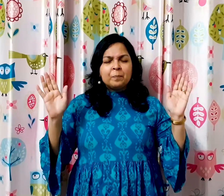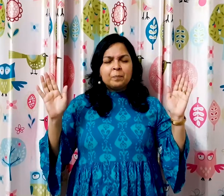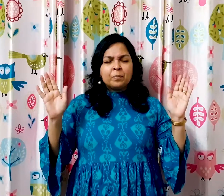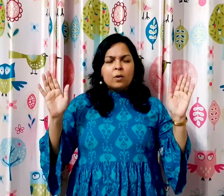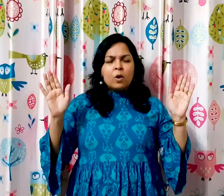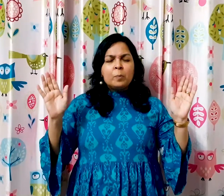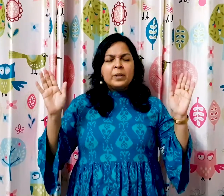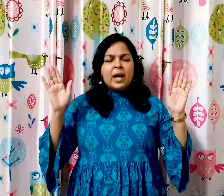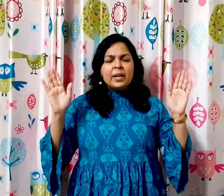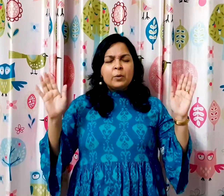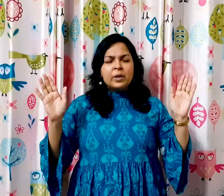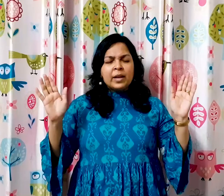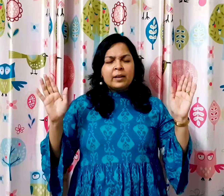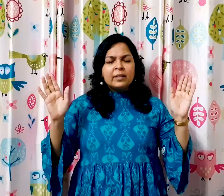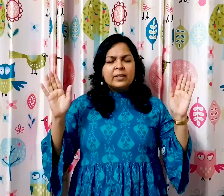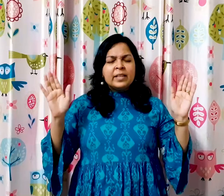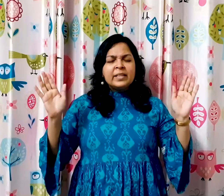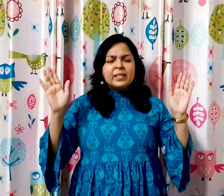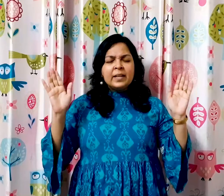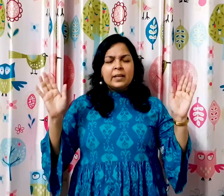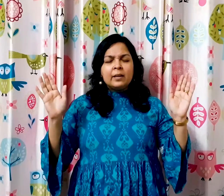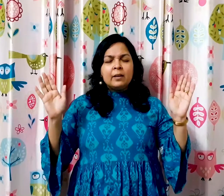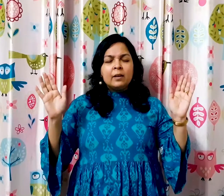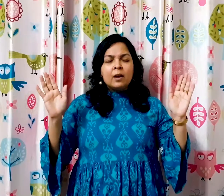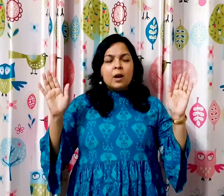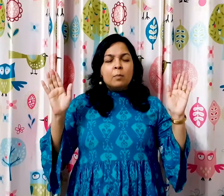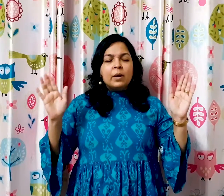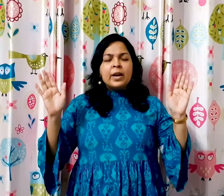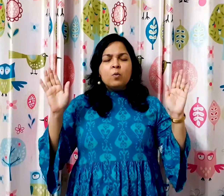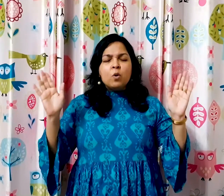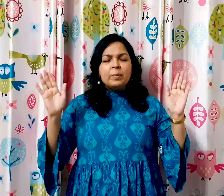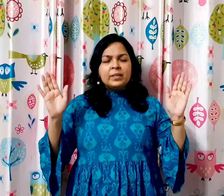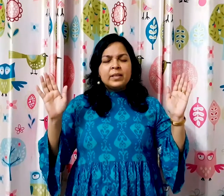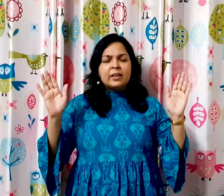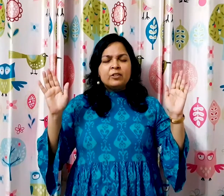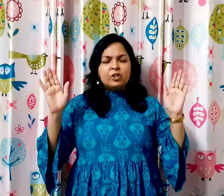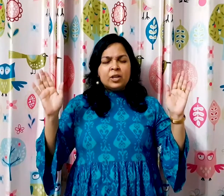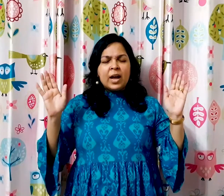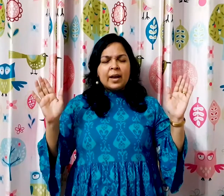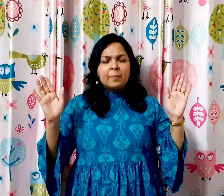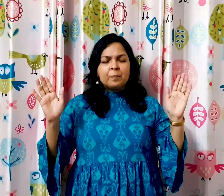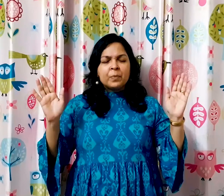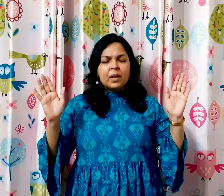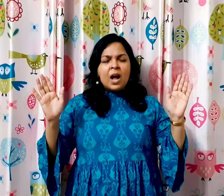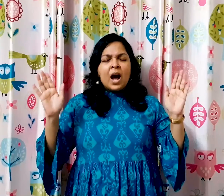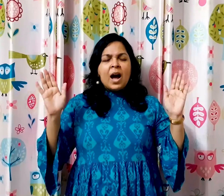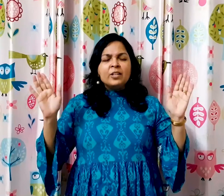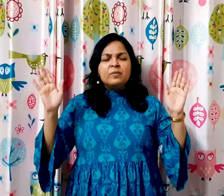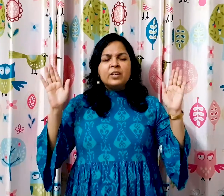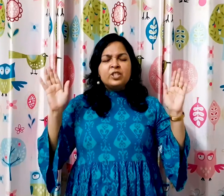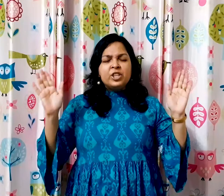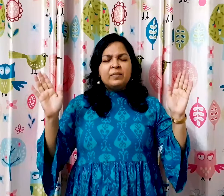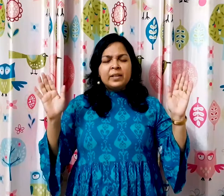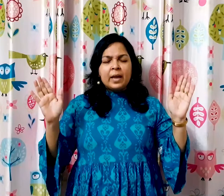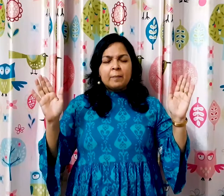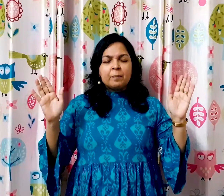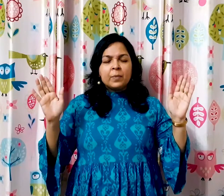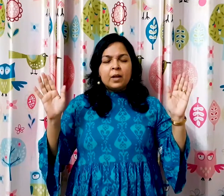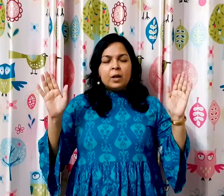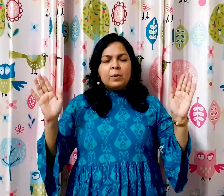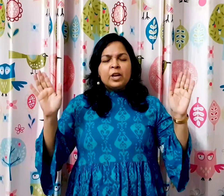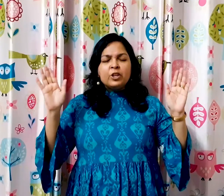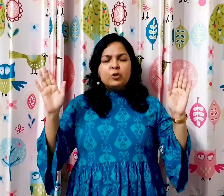मरे और पिता ने उन्हें तीसरे दिन मरे हुओं में से जिलाया। आज वह जीवित